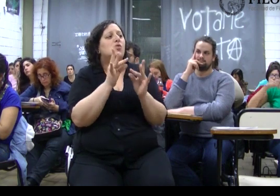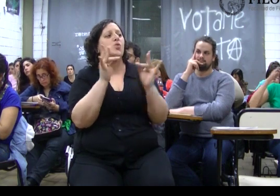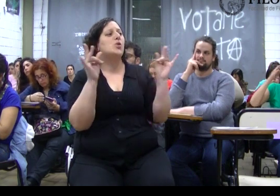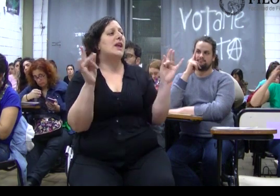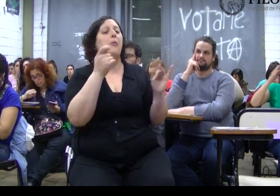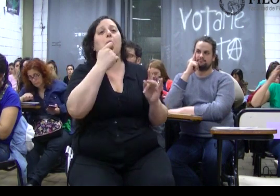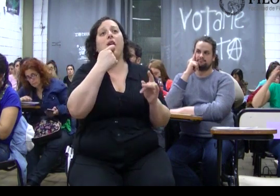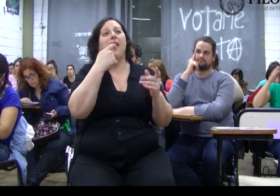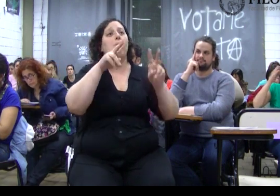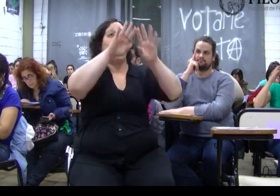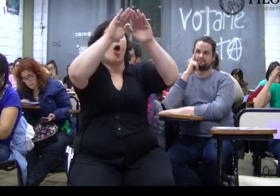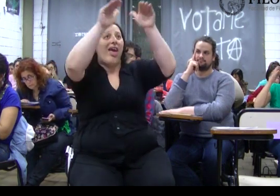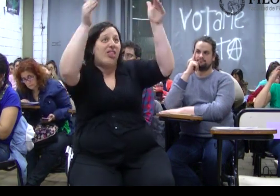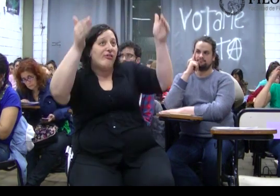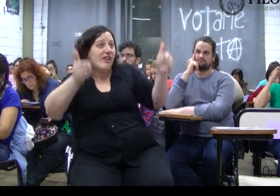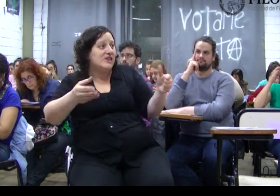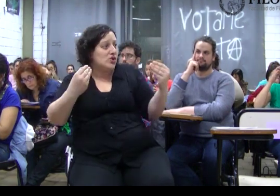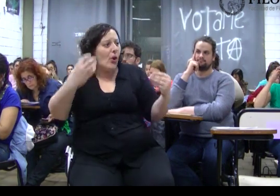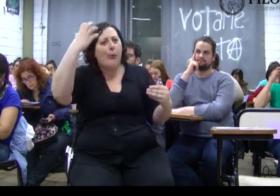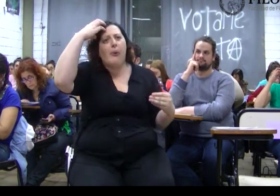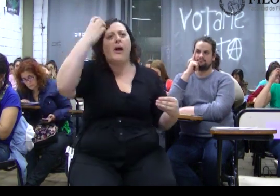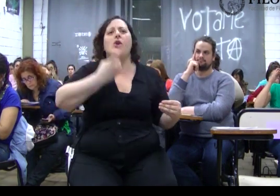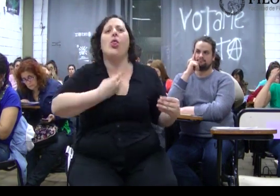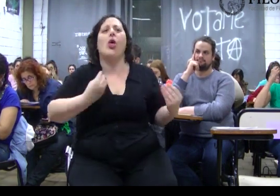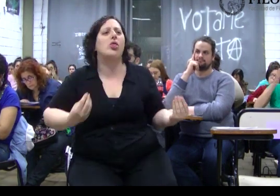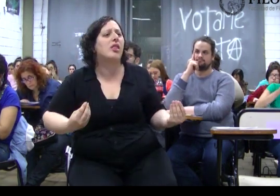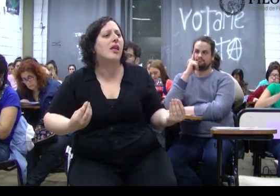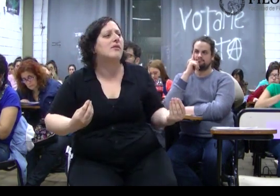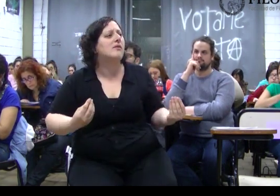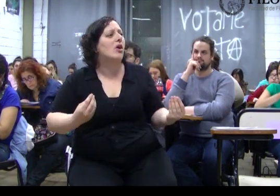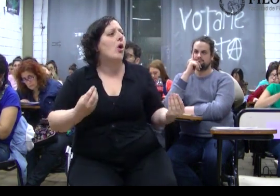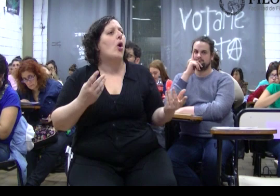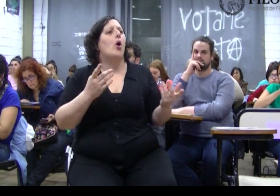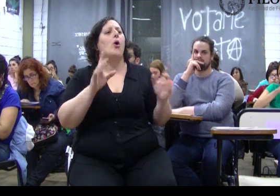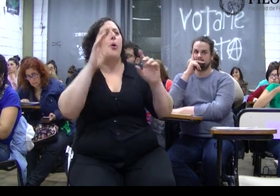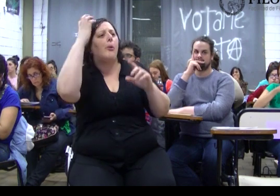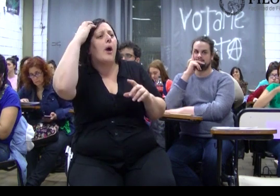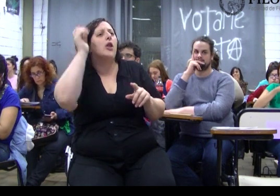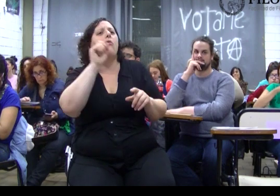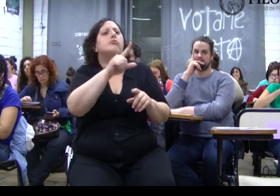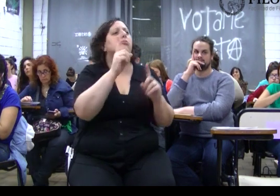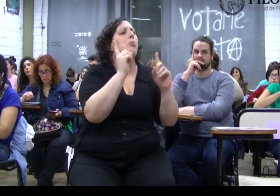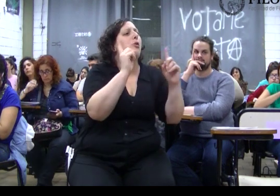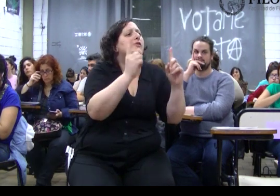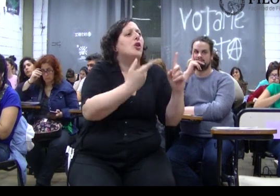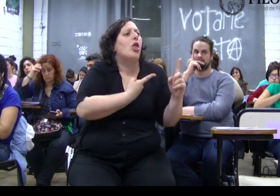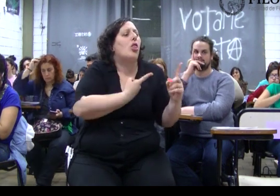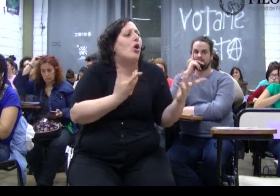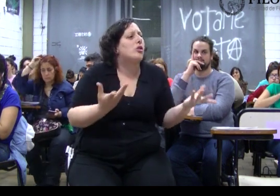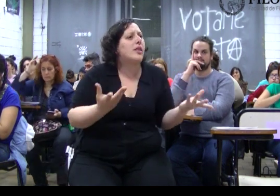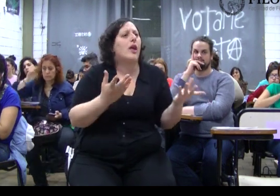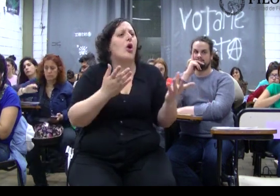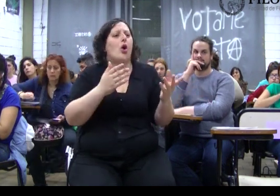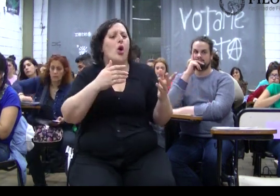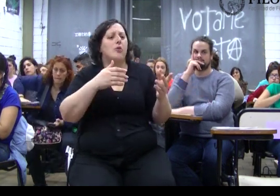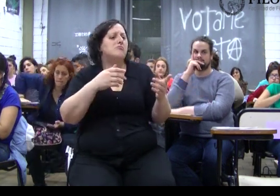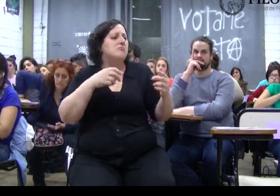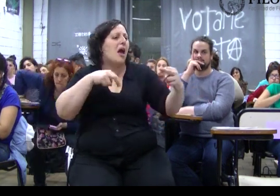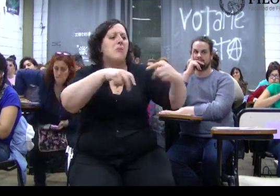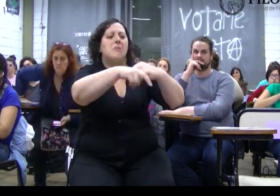baños, dónde están sus partes comunes, dónde están el baño de profesores, dónde está la biblioteca, cómo